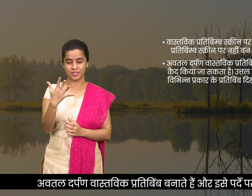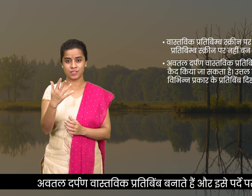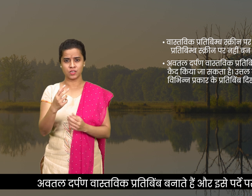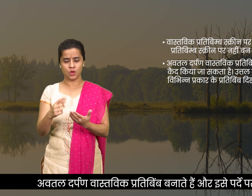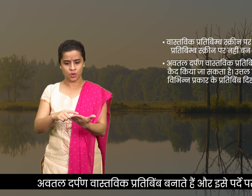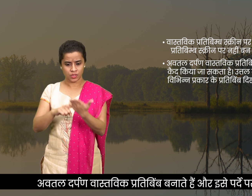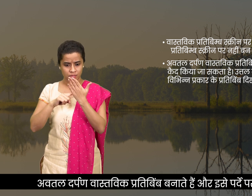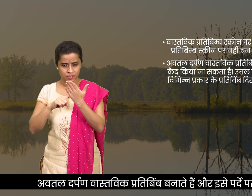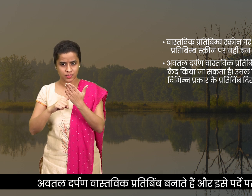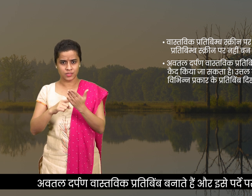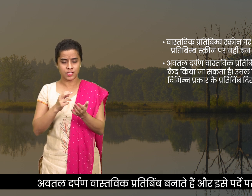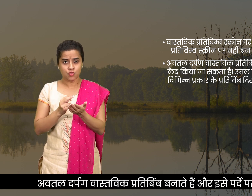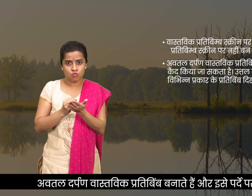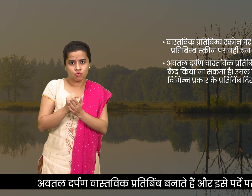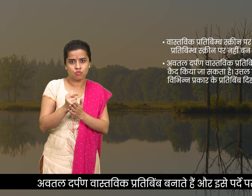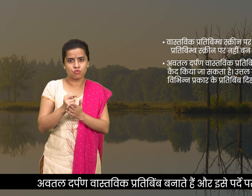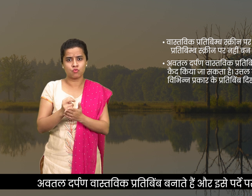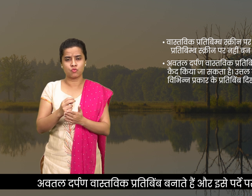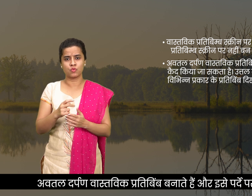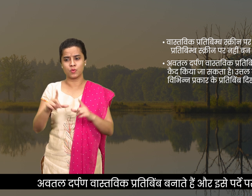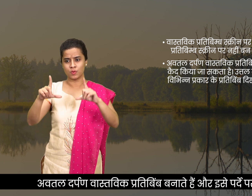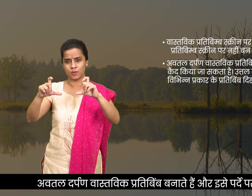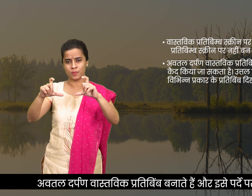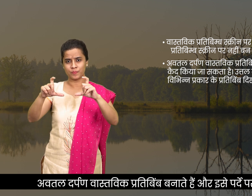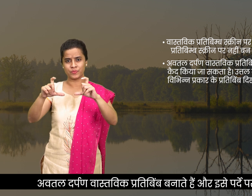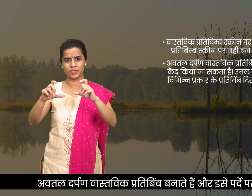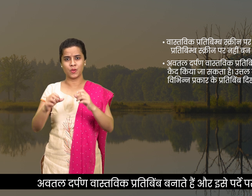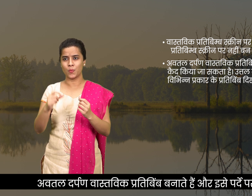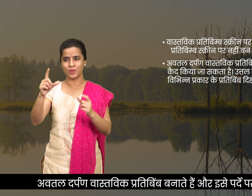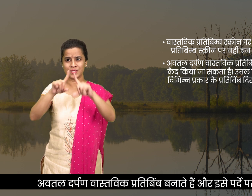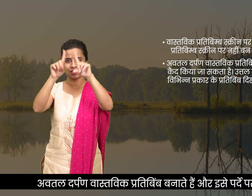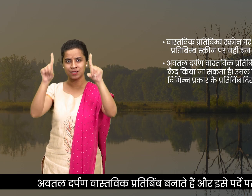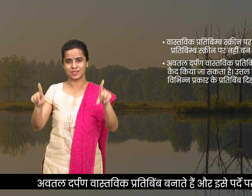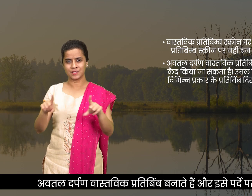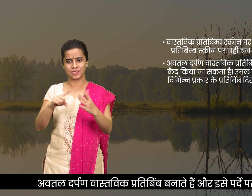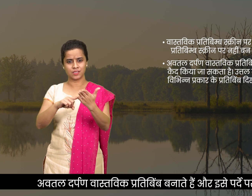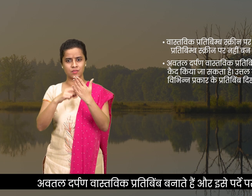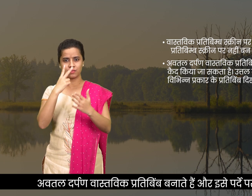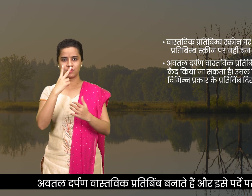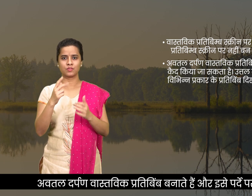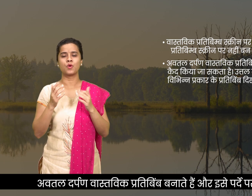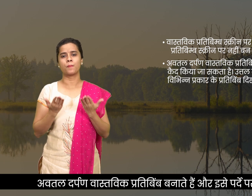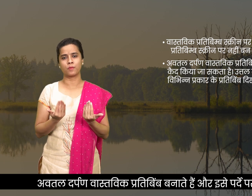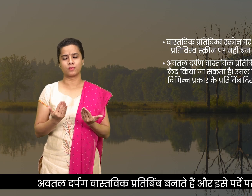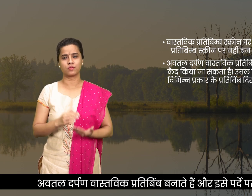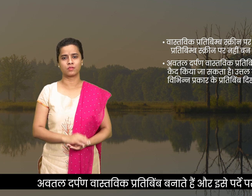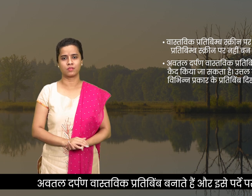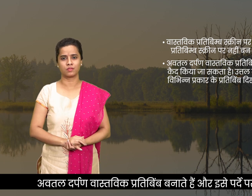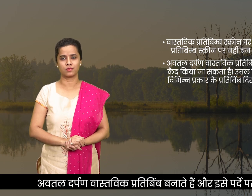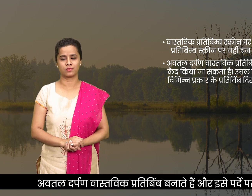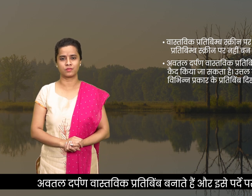अवतरण दर्पण वास्तविक प्रतिबिंब बनाते हैं और इसे पर्दे पर पकड़ा जा सकता है।